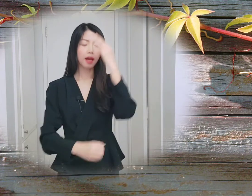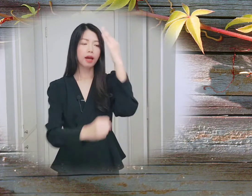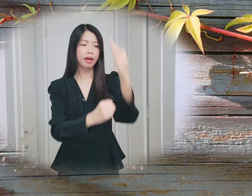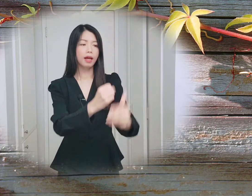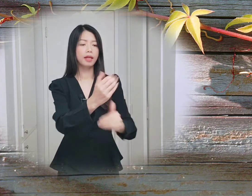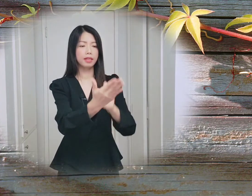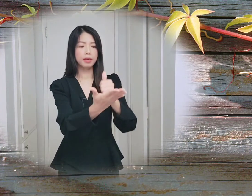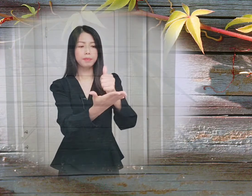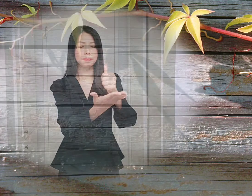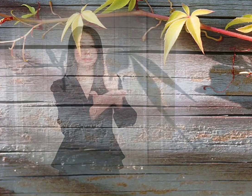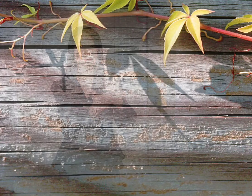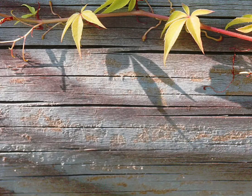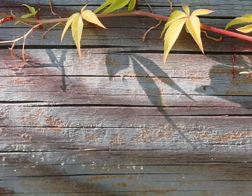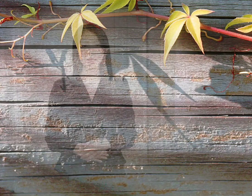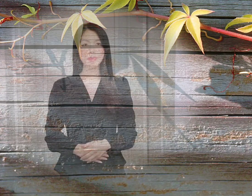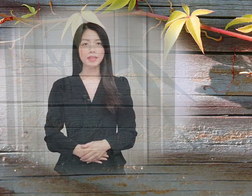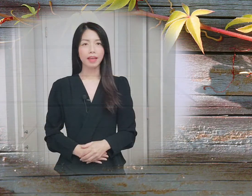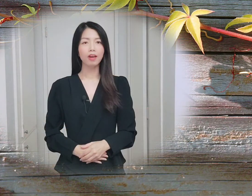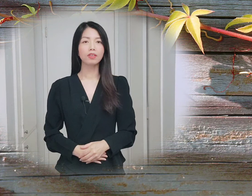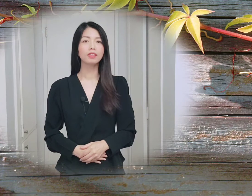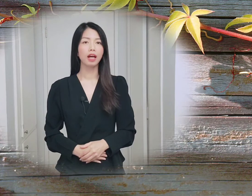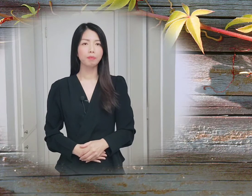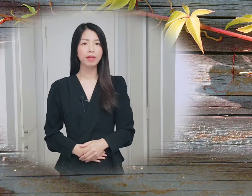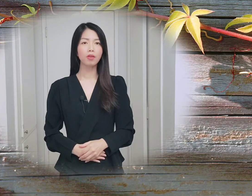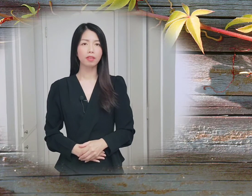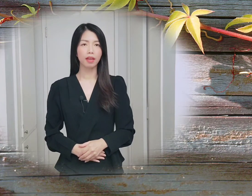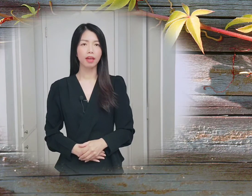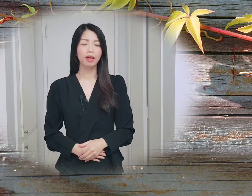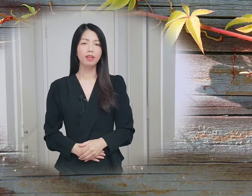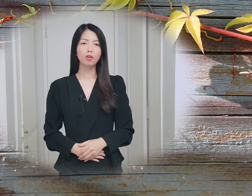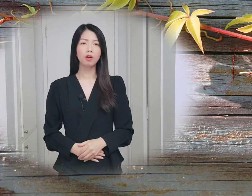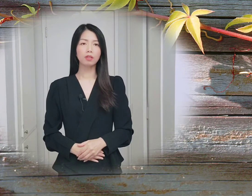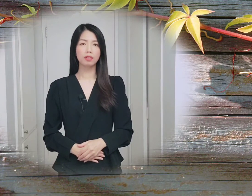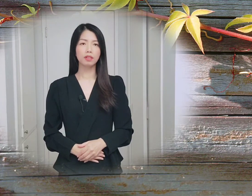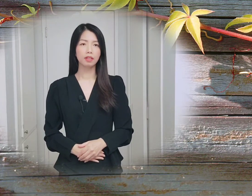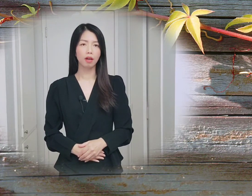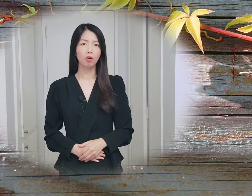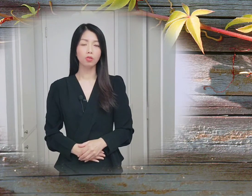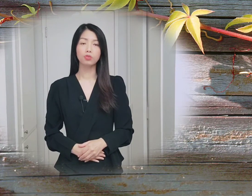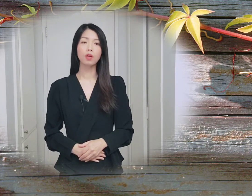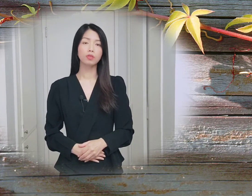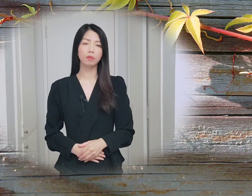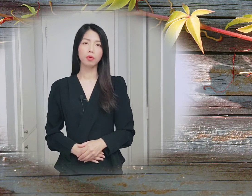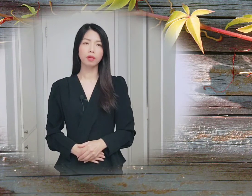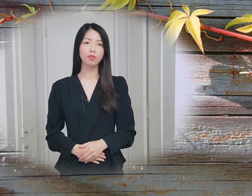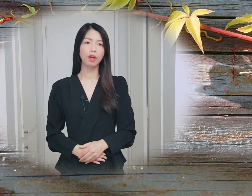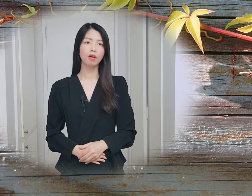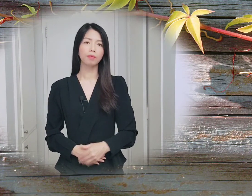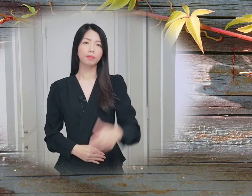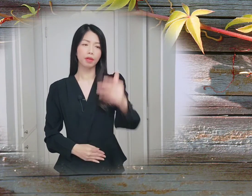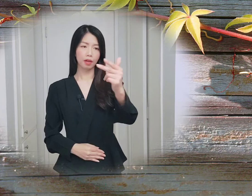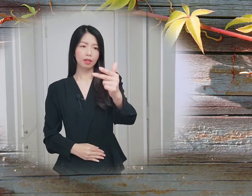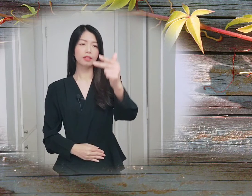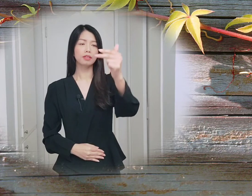거룩하신 하나님. 네, 마지막인데요. 그 앞에 서 있네. 여기서 그는 주라고 그냥 표현을